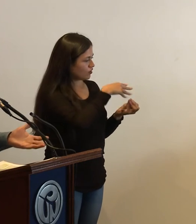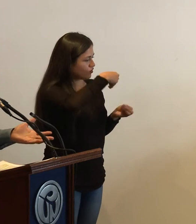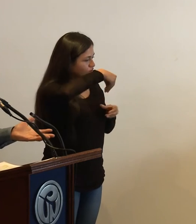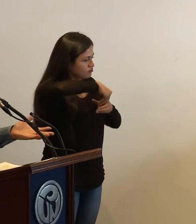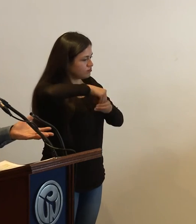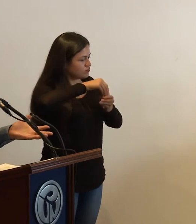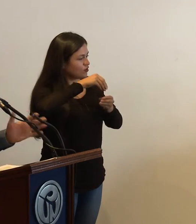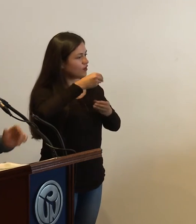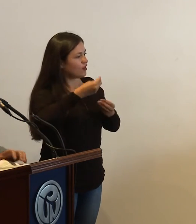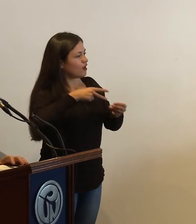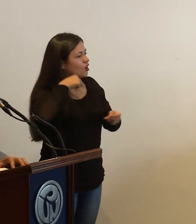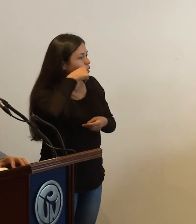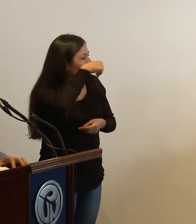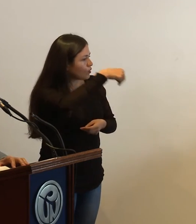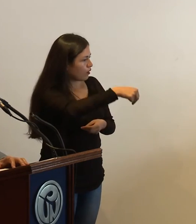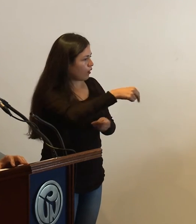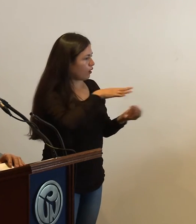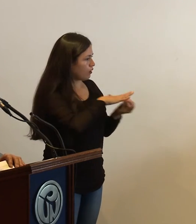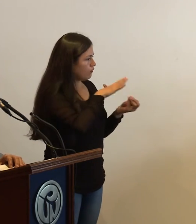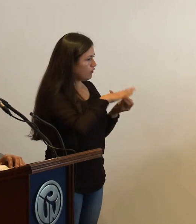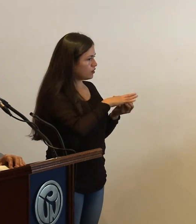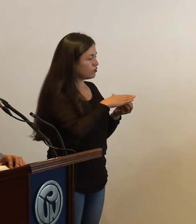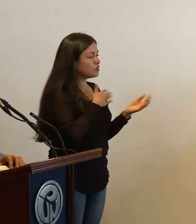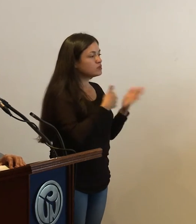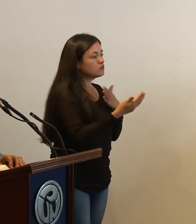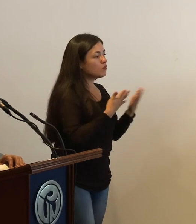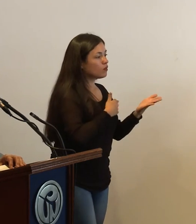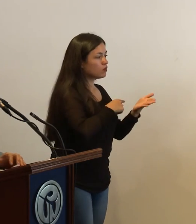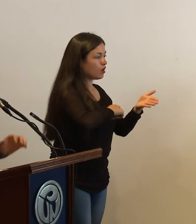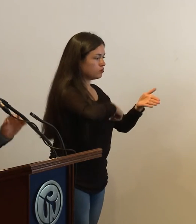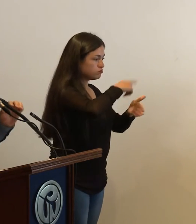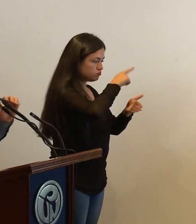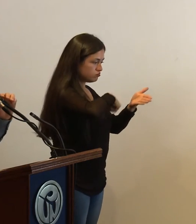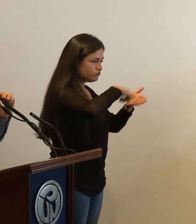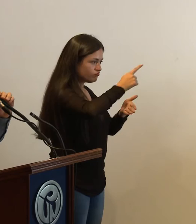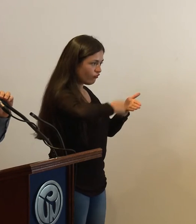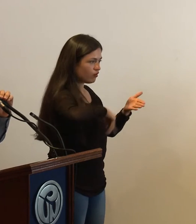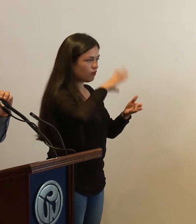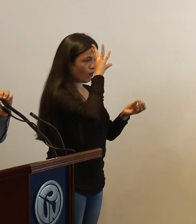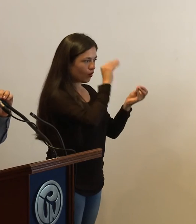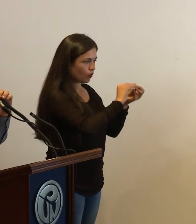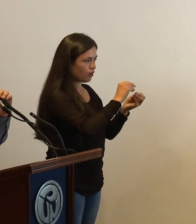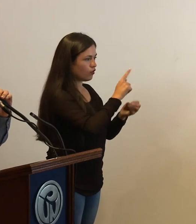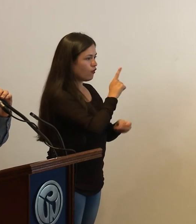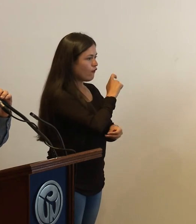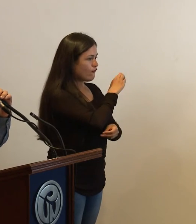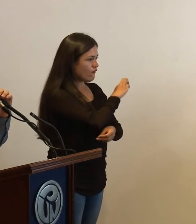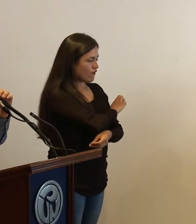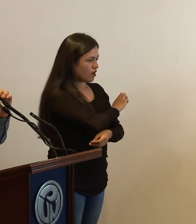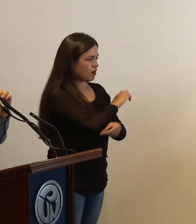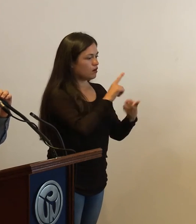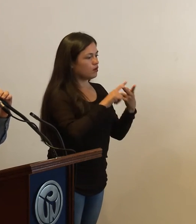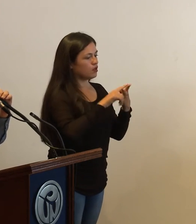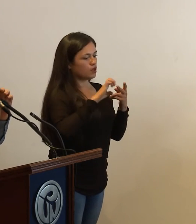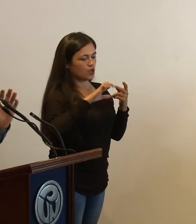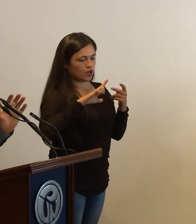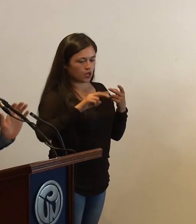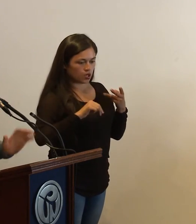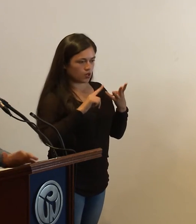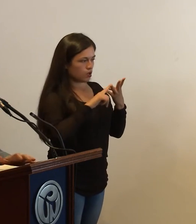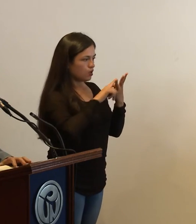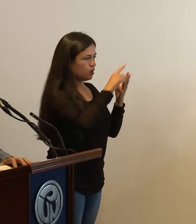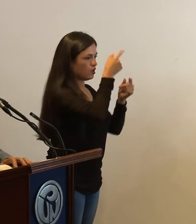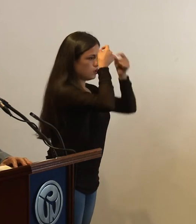y que pues por el hecho de que se firme un acuerdo entre la FARC o entre el ELN y el Estado pues no